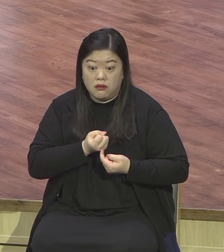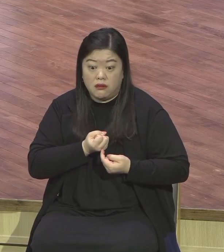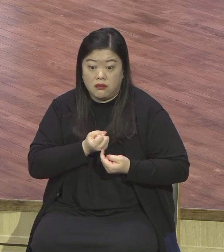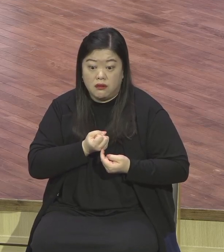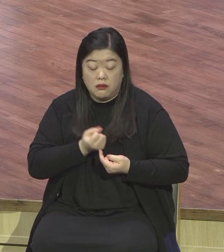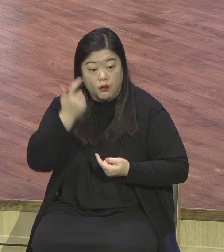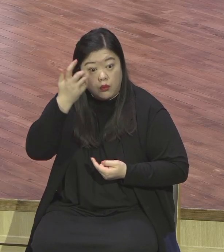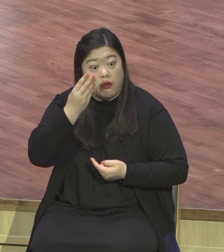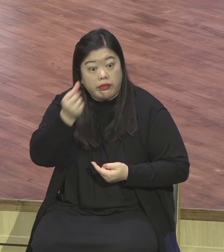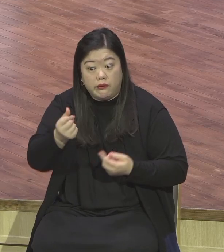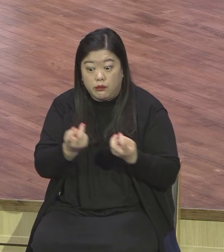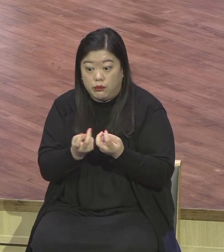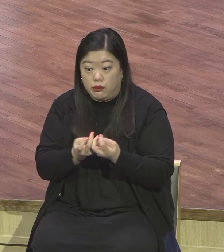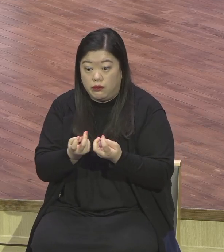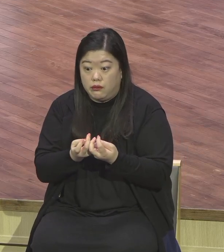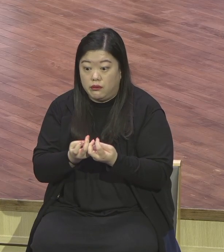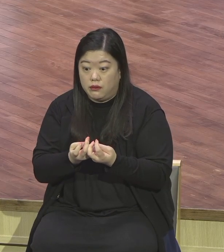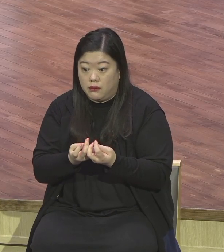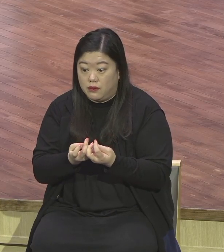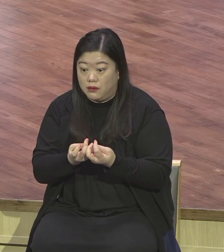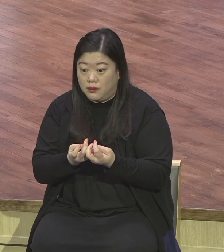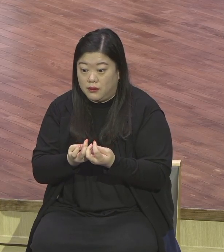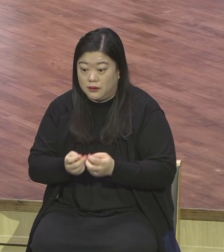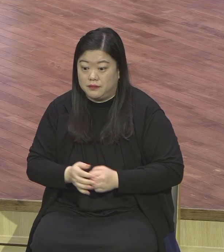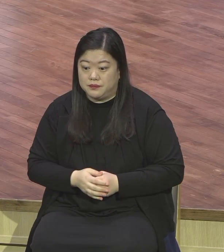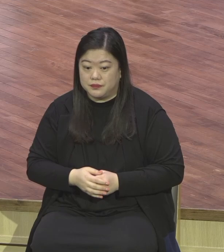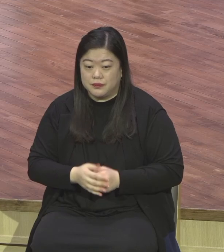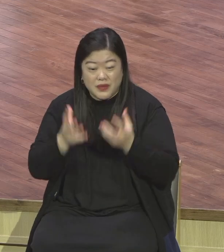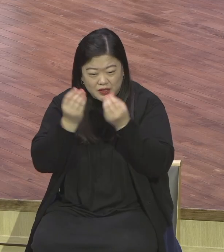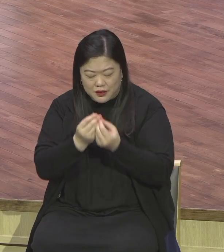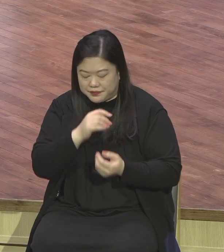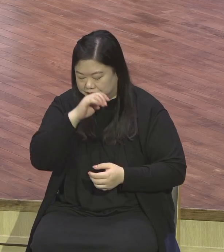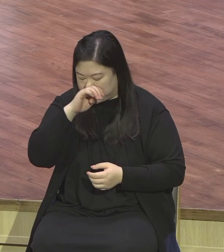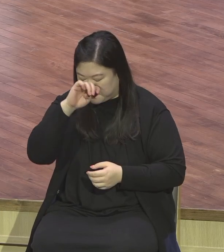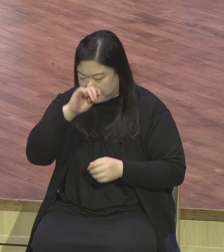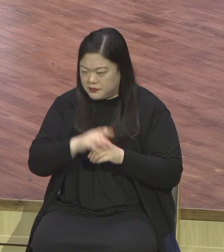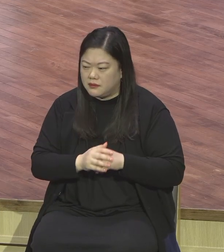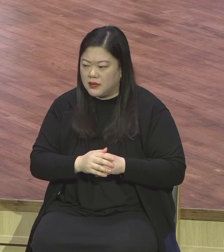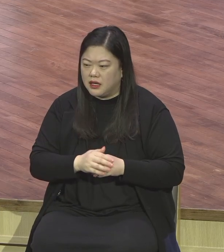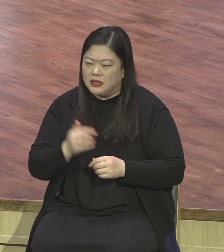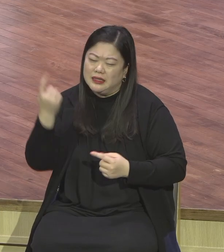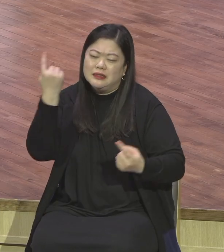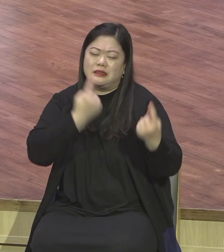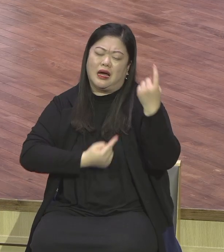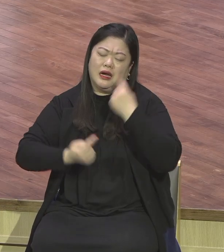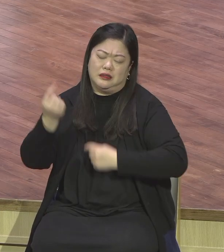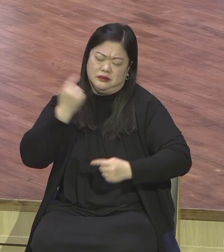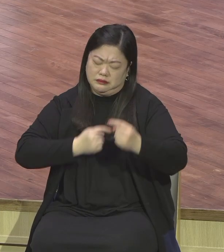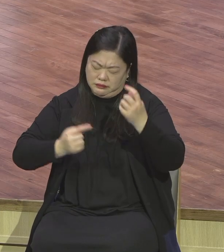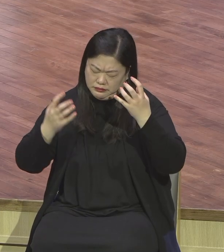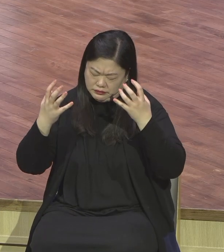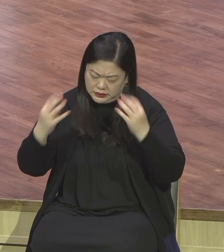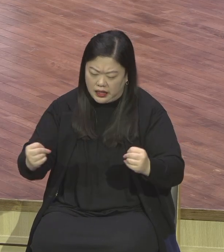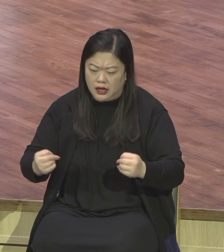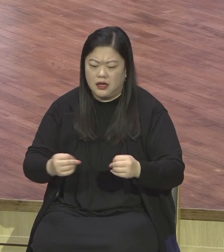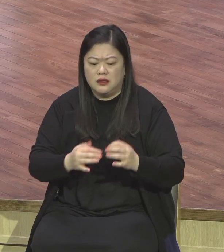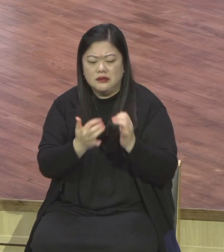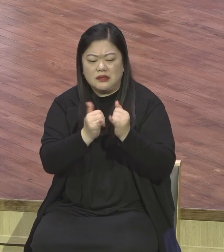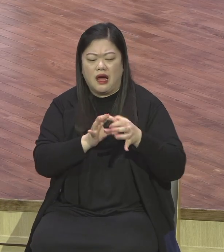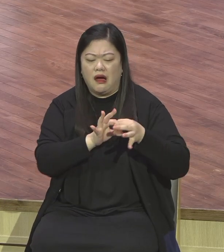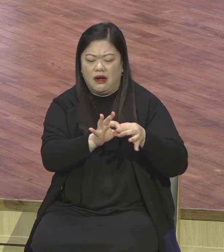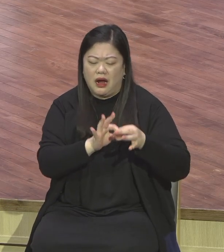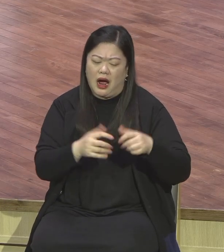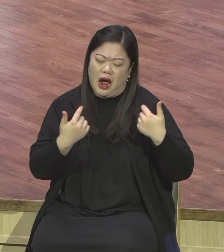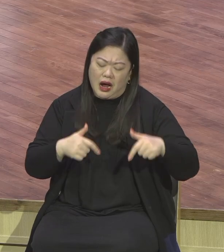독소 그래서 너무 상처를 많이 받는 사람 너무 그야말로 인간관계를 잘